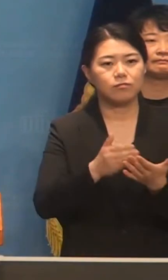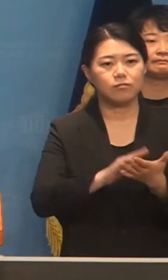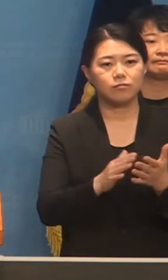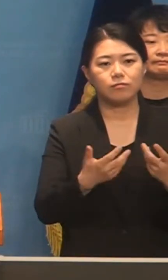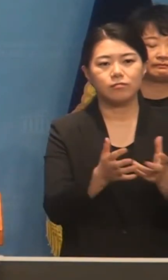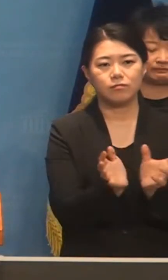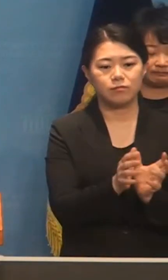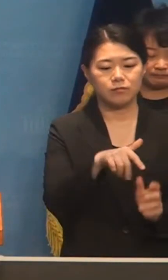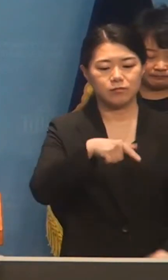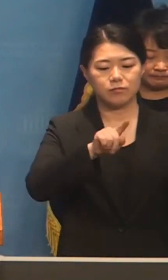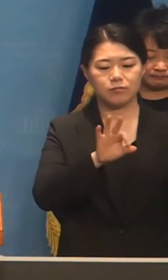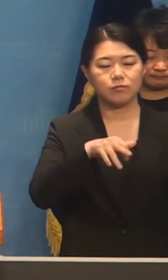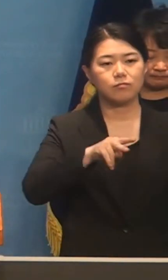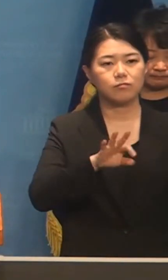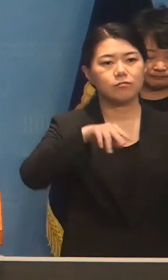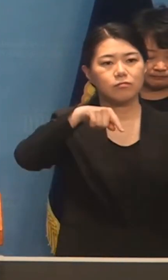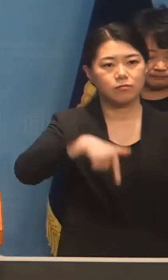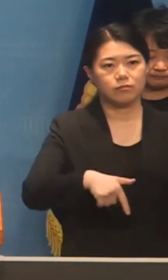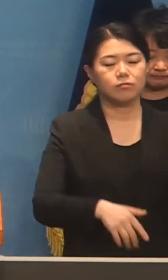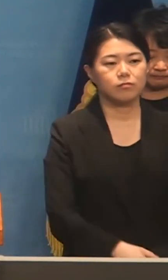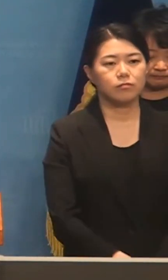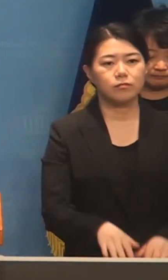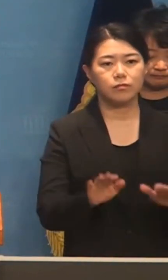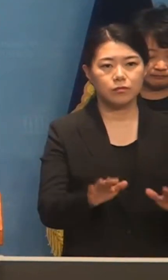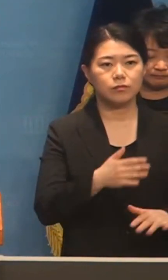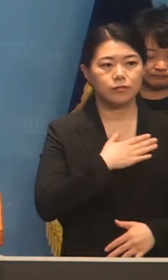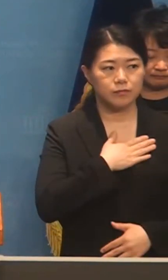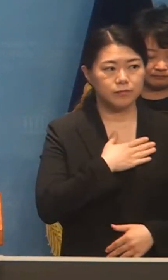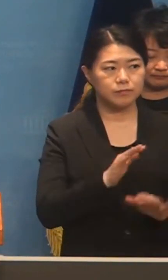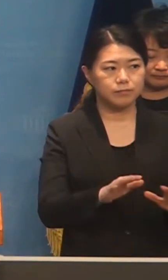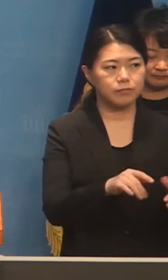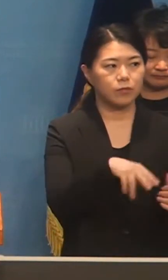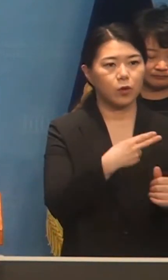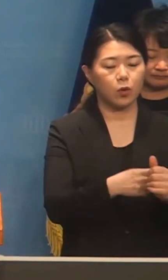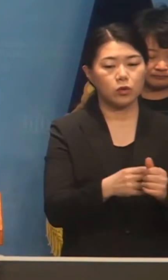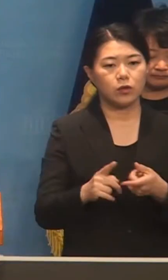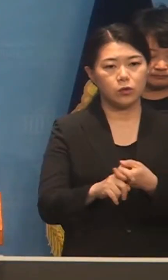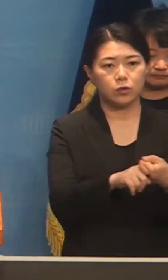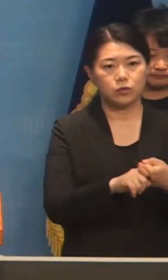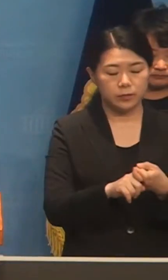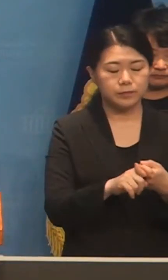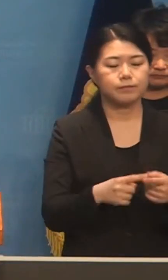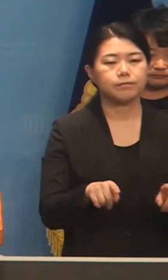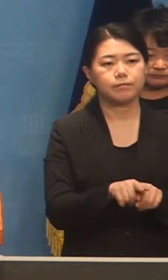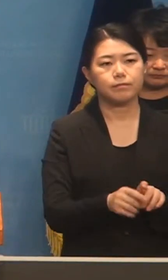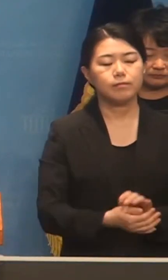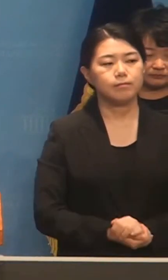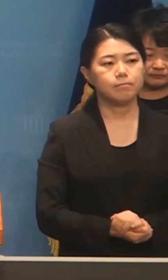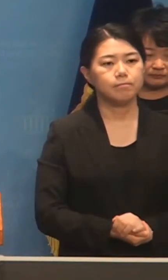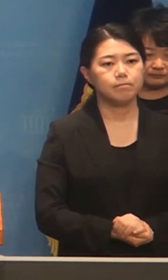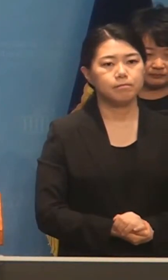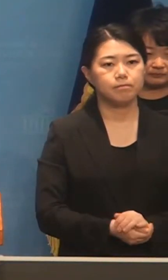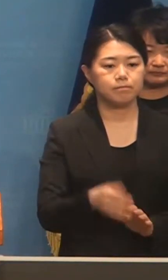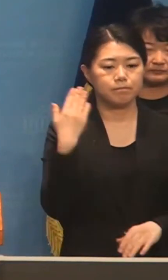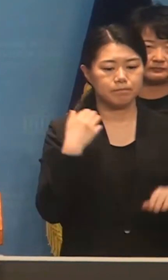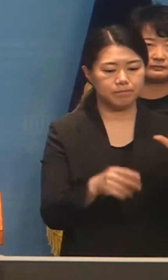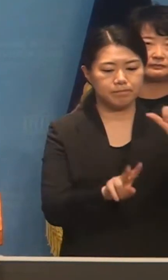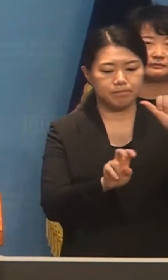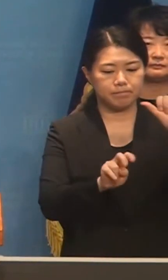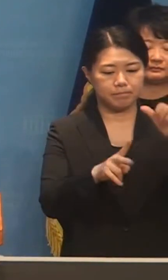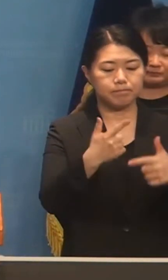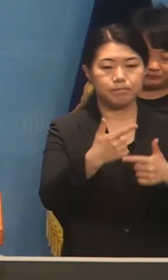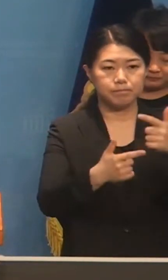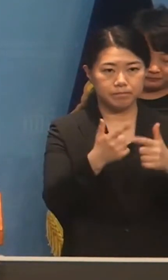강경숙 의원입니다. 오늘 저는 교사노조연맹과 함께 지난 5월 22일